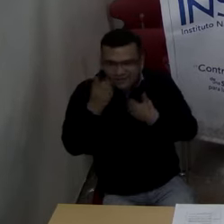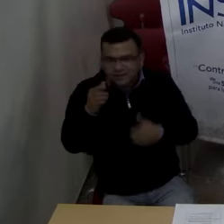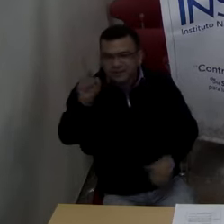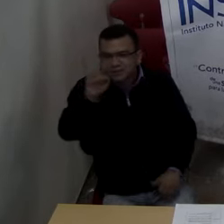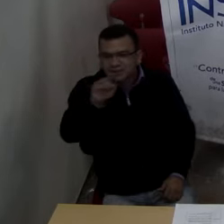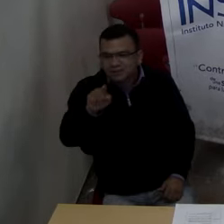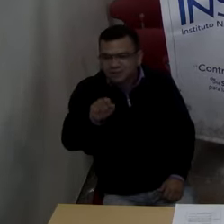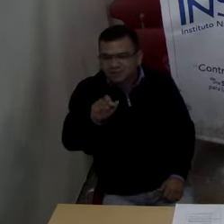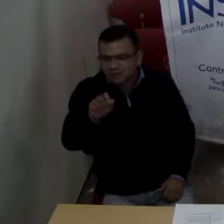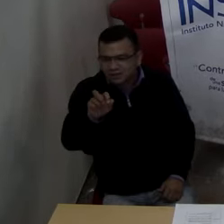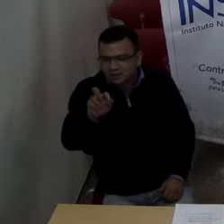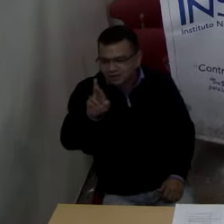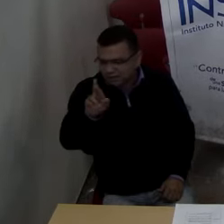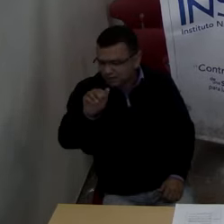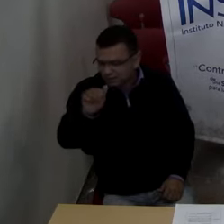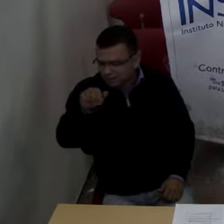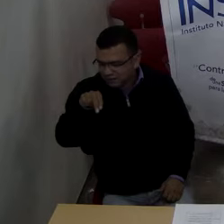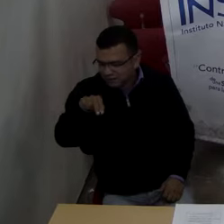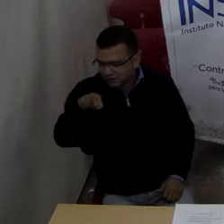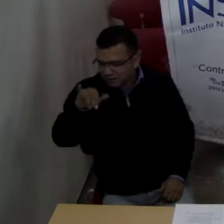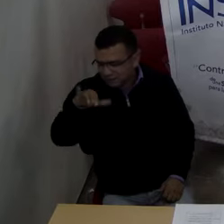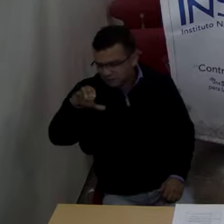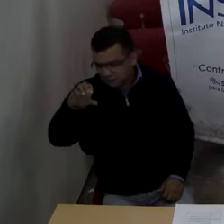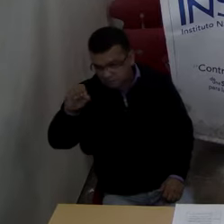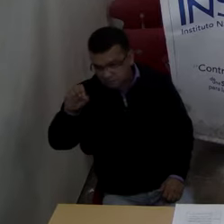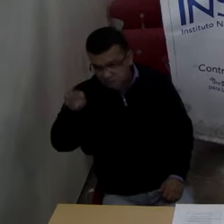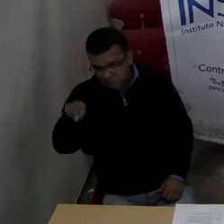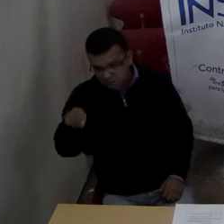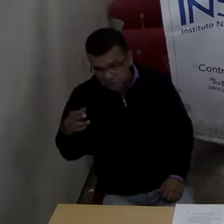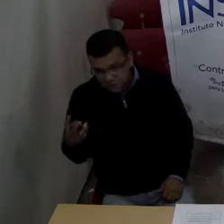va creciendo el útero de la mujer.